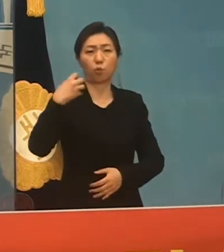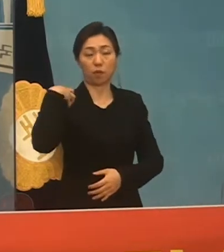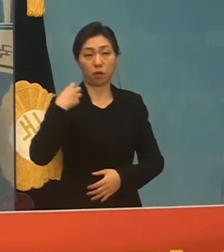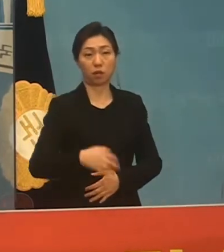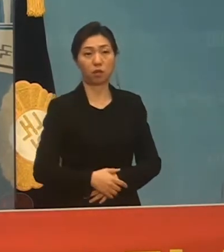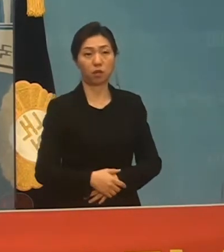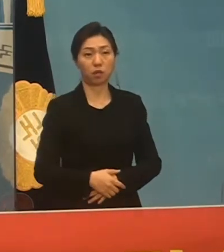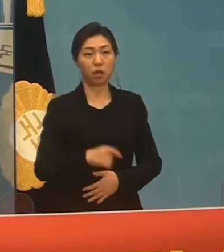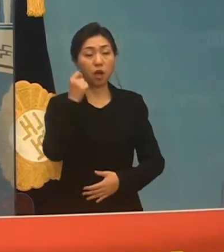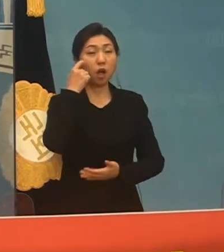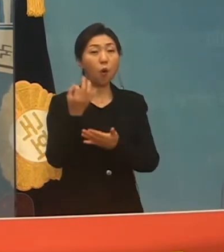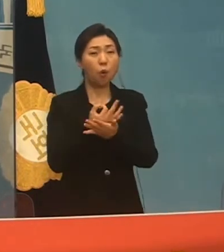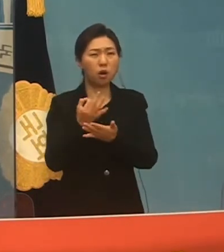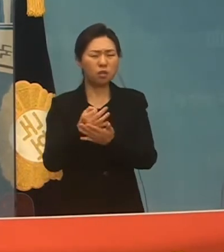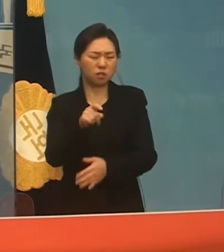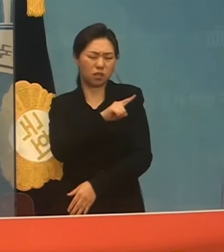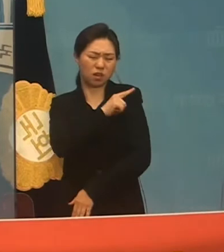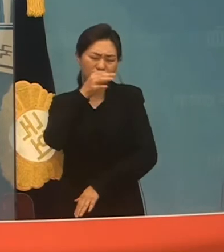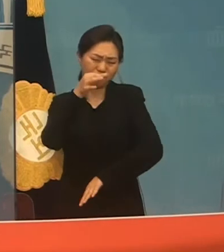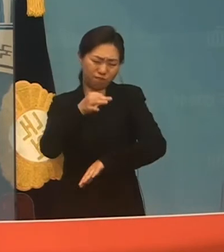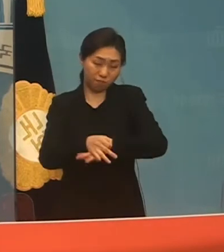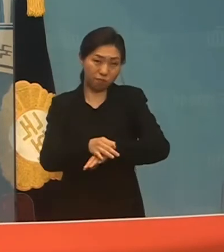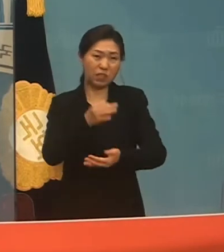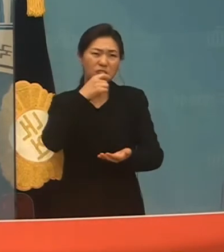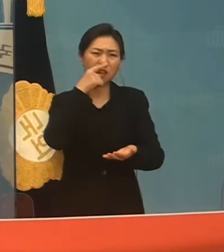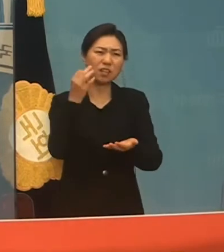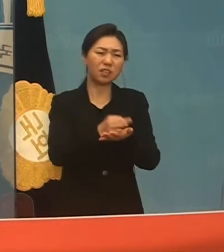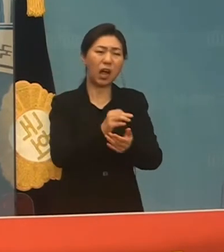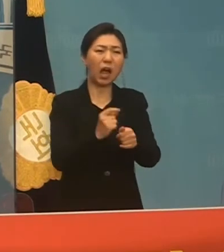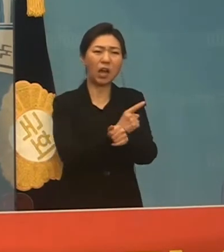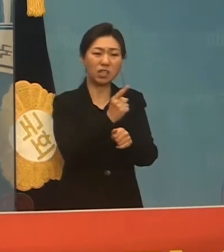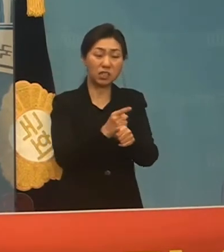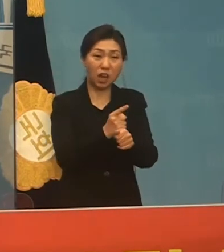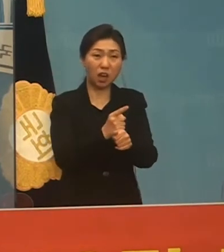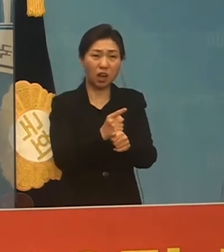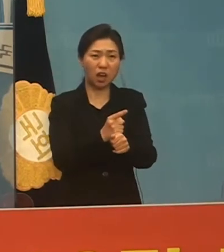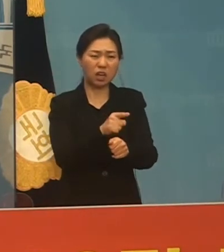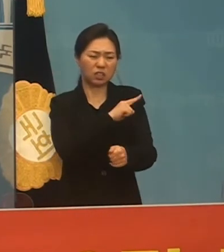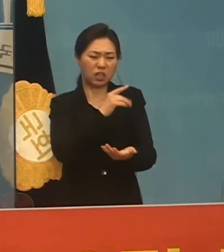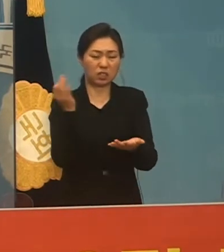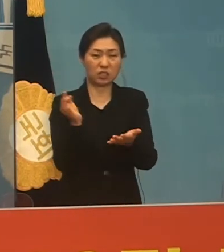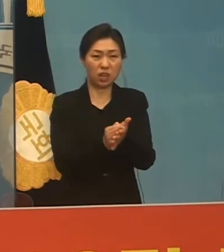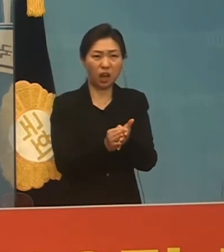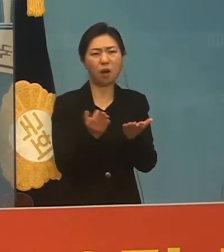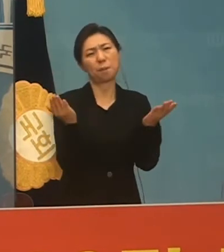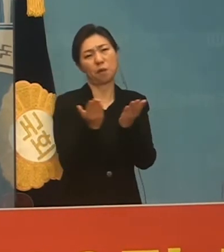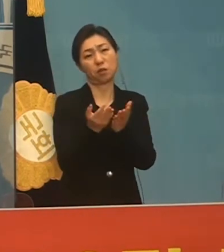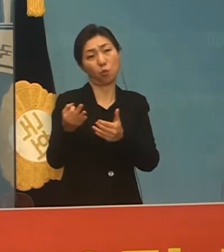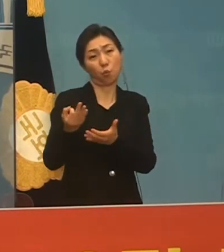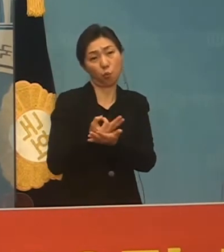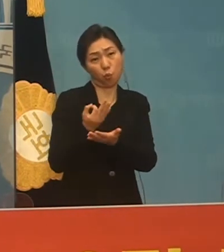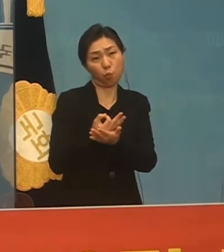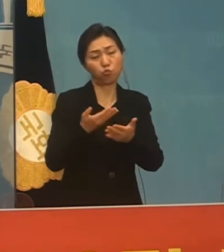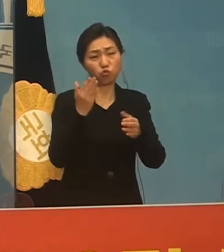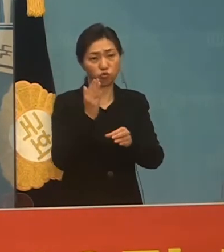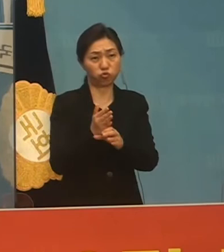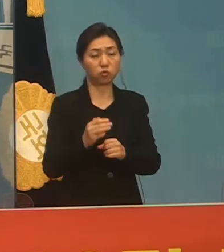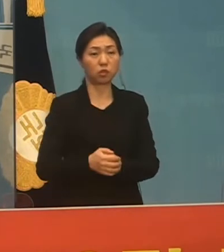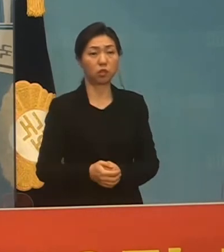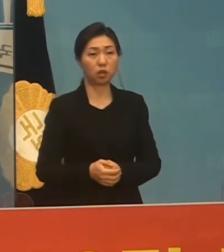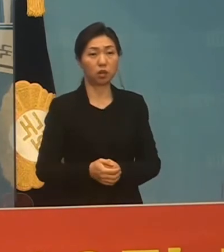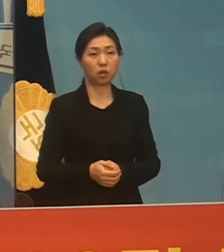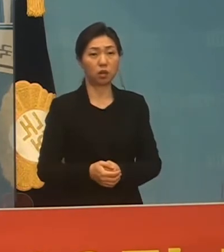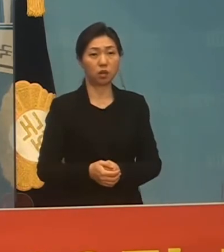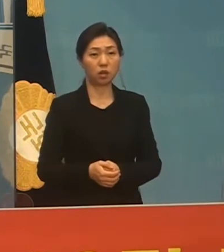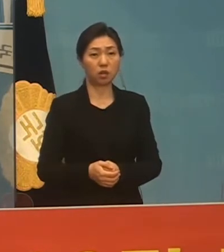다 최저 시급이라고 생각하면 될 것 같습니다. 그런데 이 최저 시급 받고 있는 노동자들을